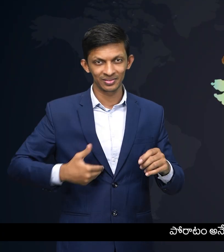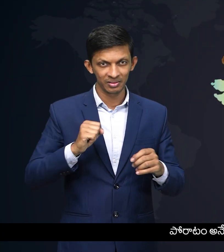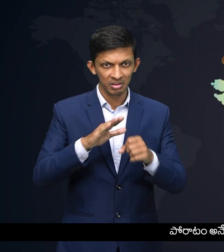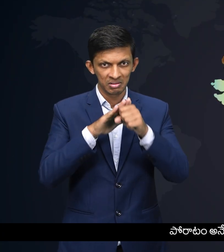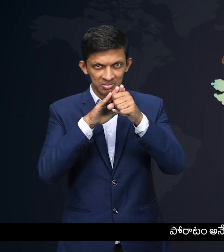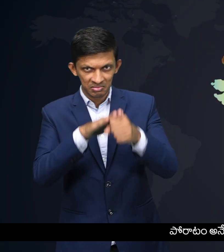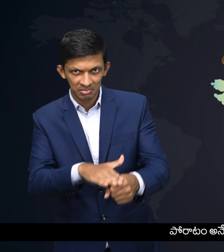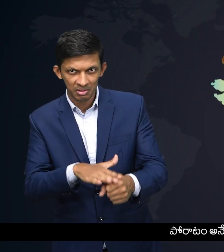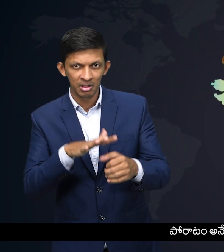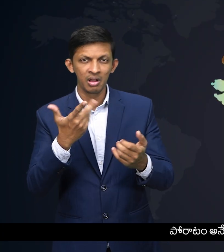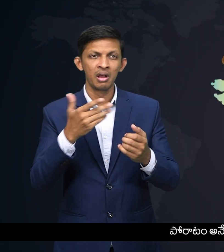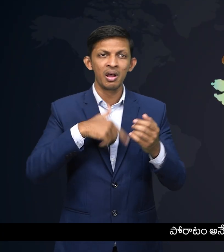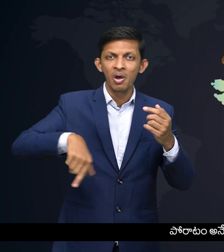అధ్యాయం చదువుకుందాం.